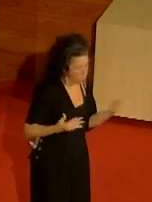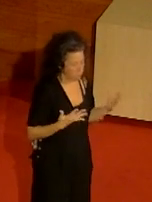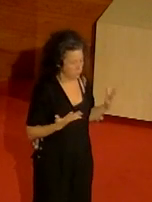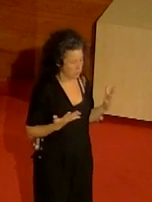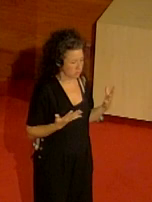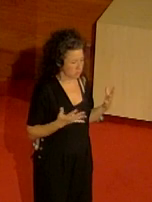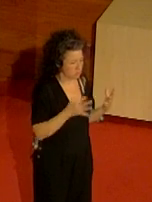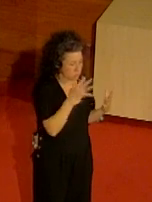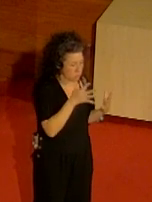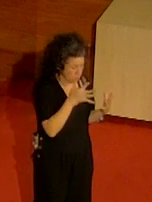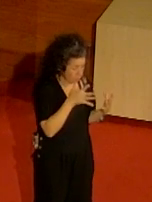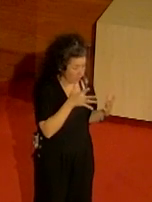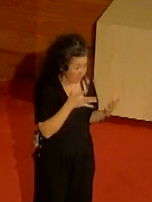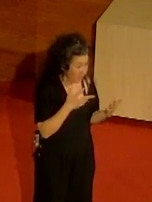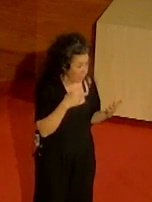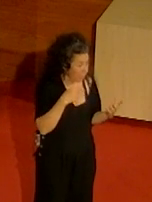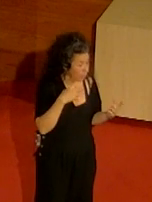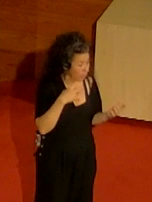hay violaciones de los derechos humanos,